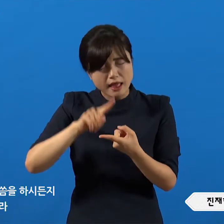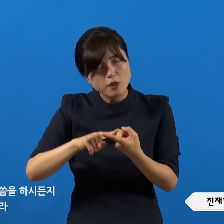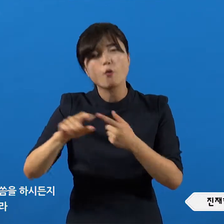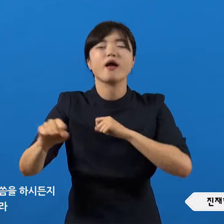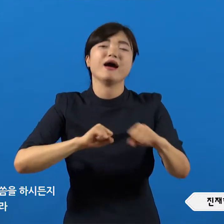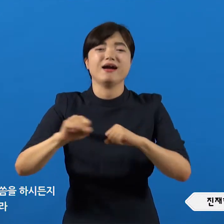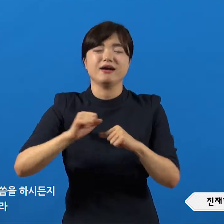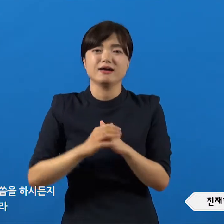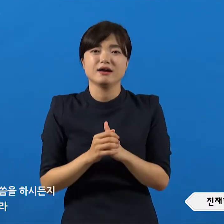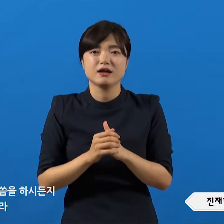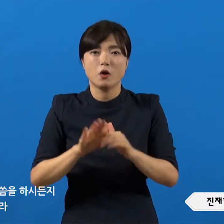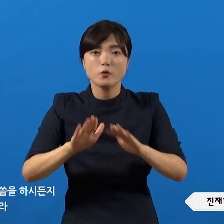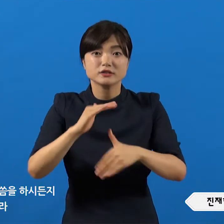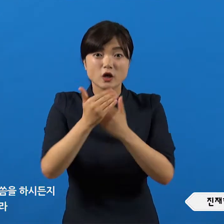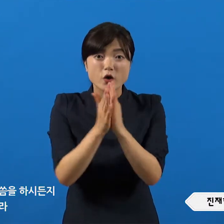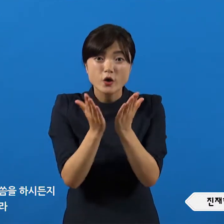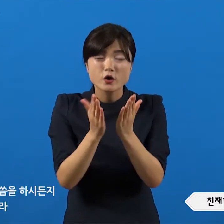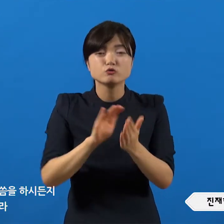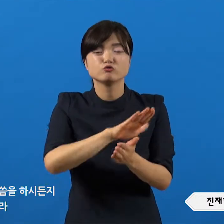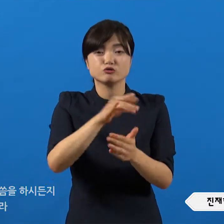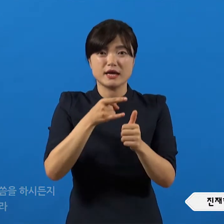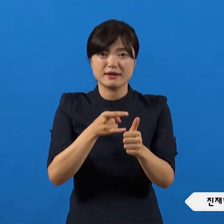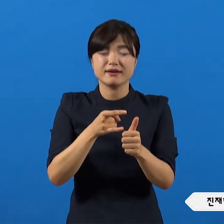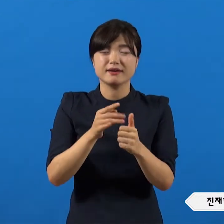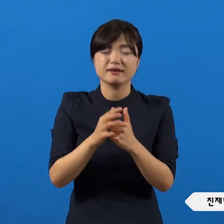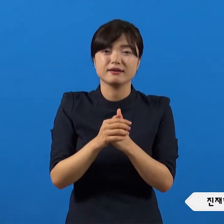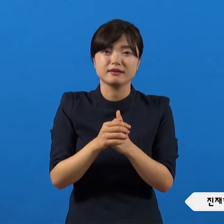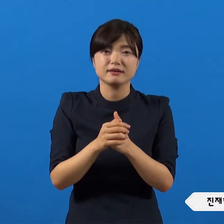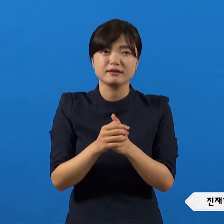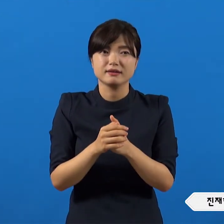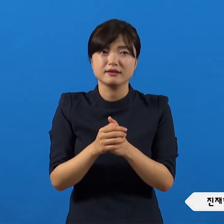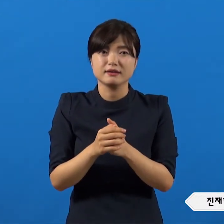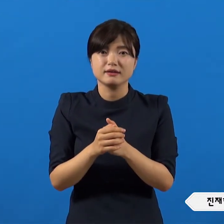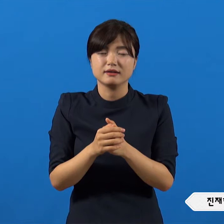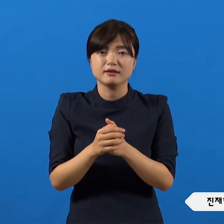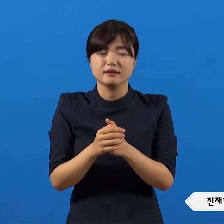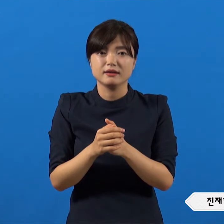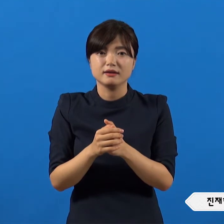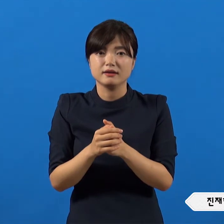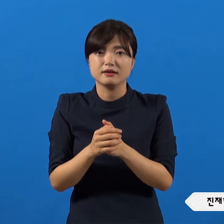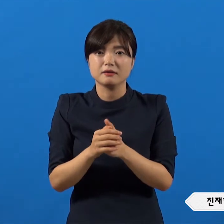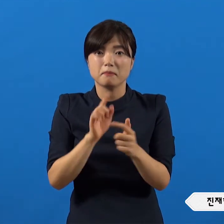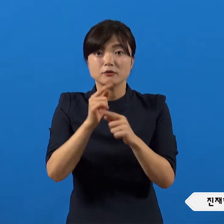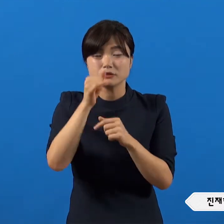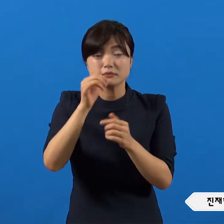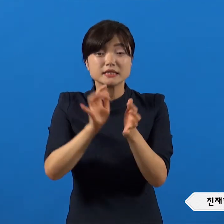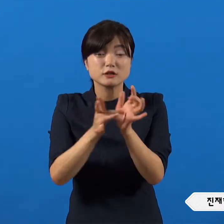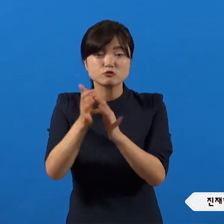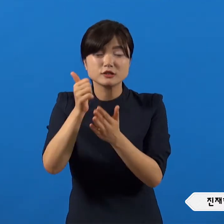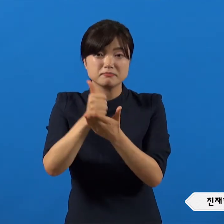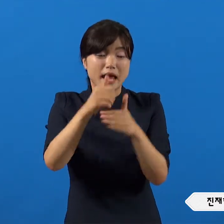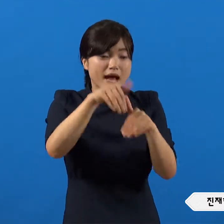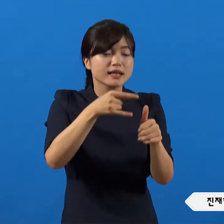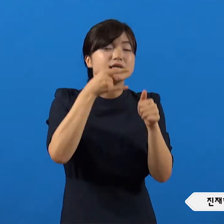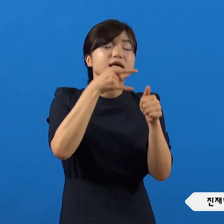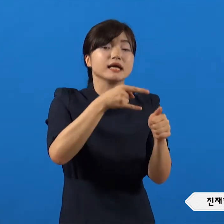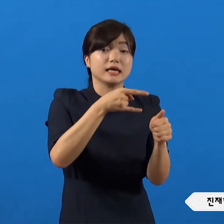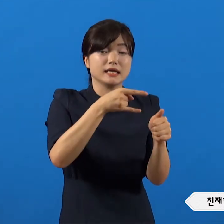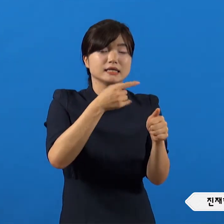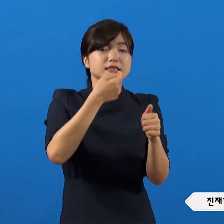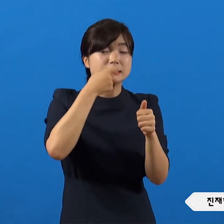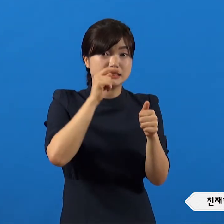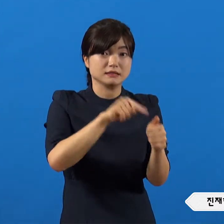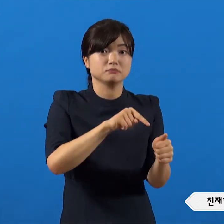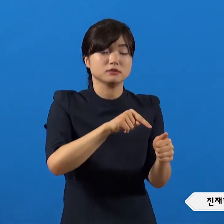하라. 오늘 성경은 예수님께서 하인들에게 시키셨습니다. 결례에 따라 손과